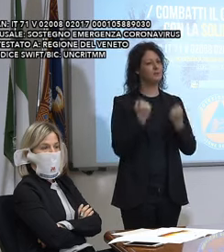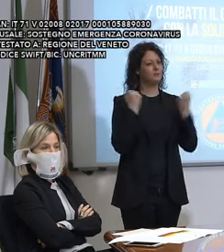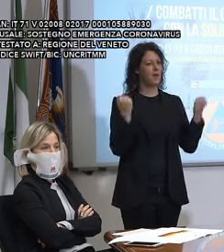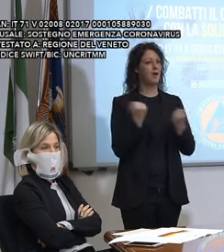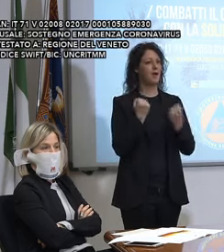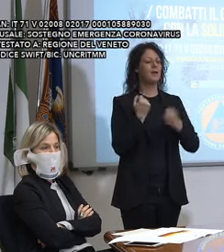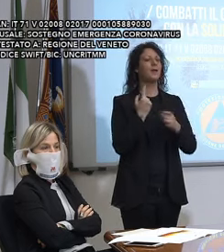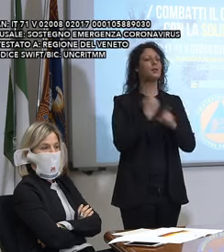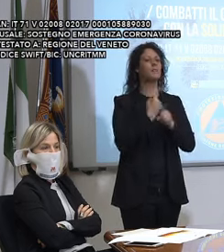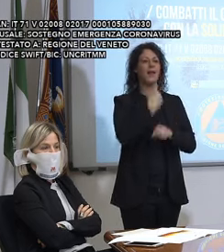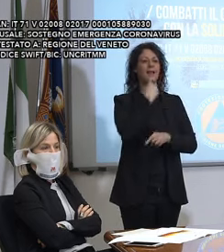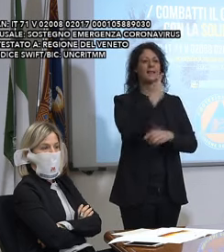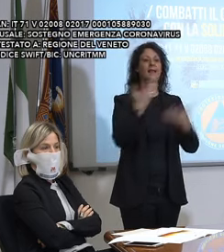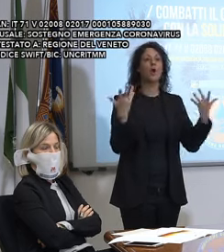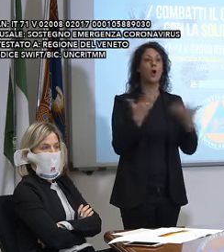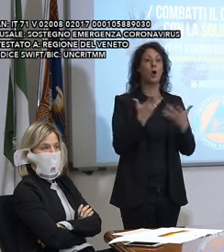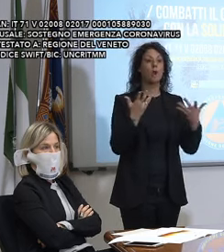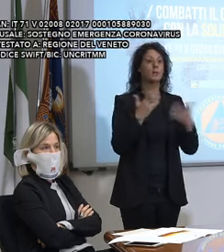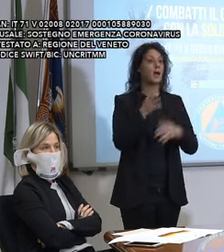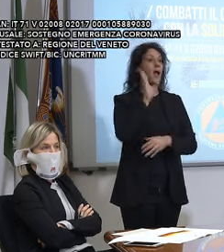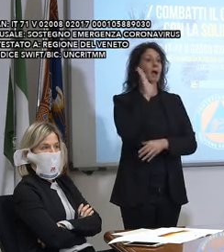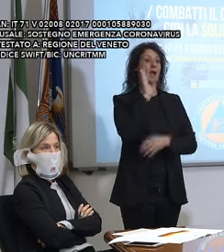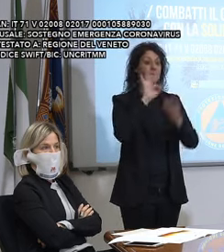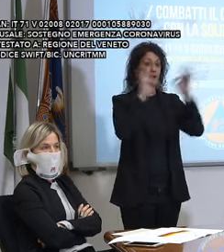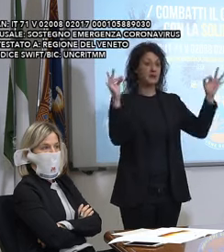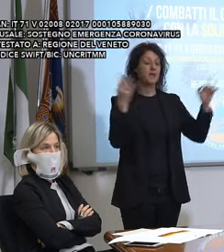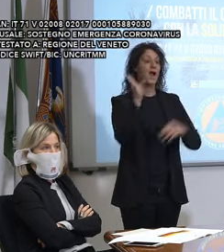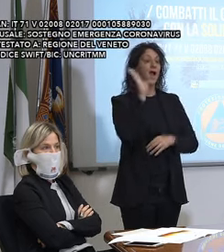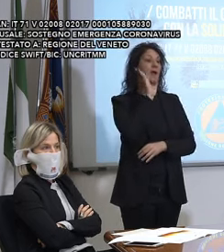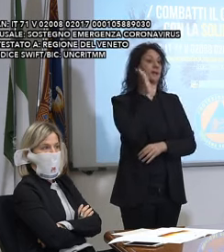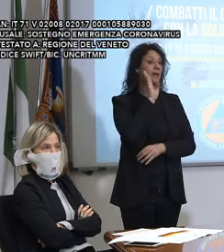dire attento perché la morte è dietro l'angolo.